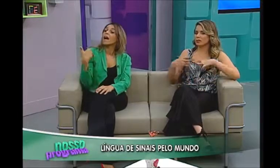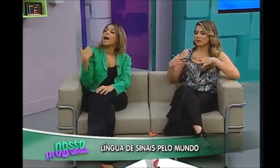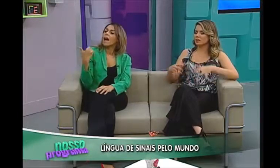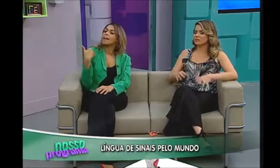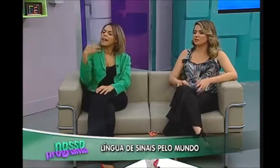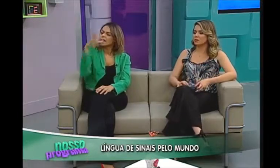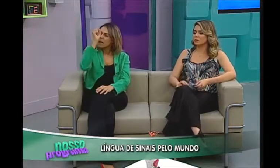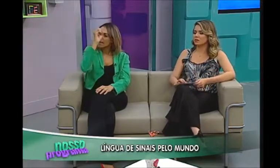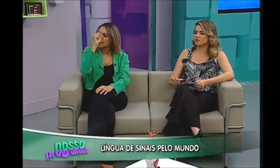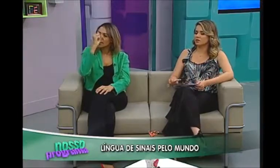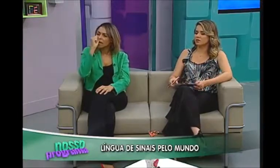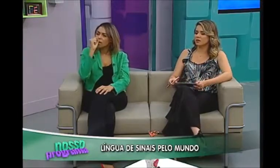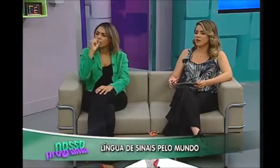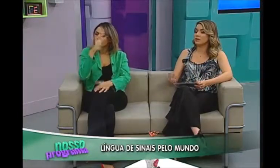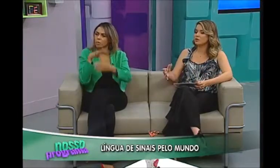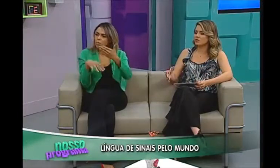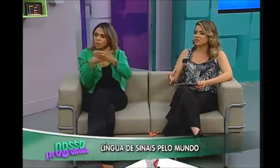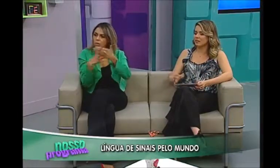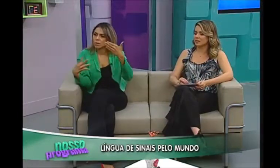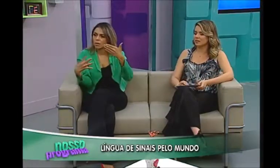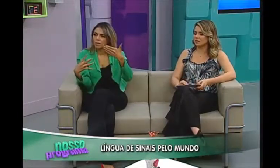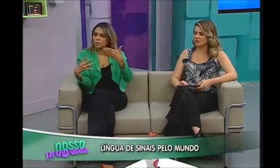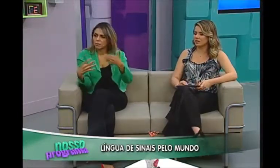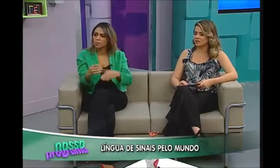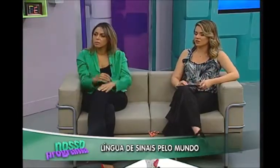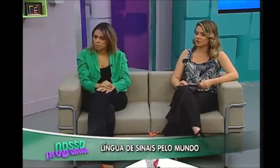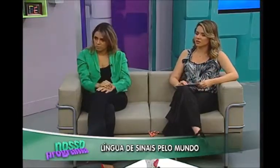aprender a língua de sinais, na verdade, né?